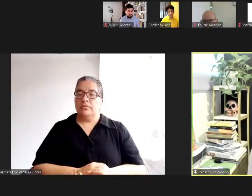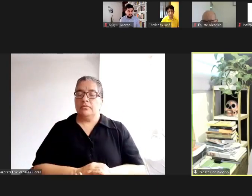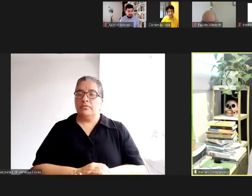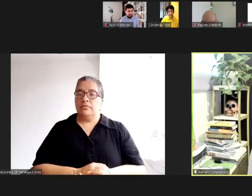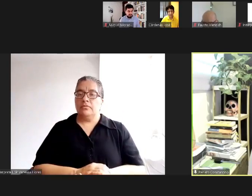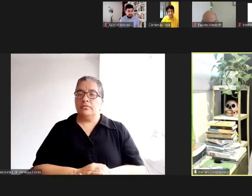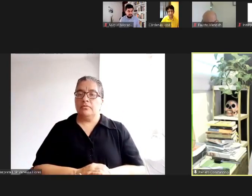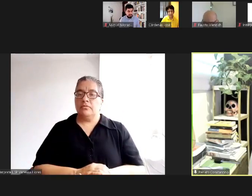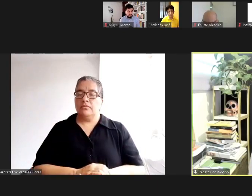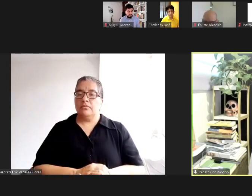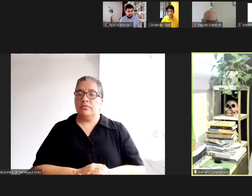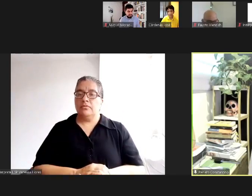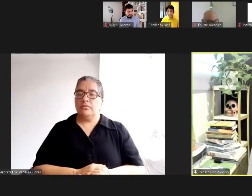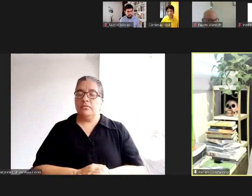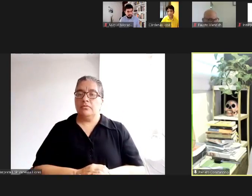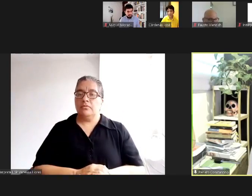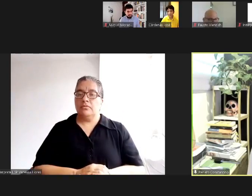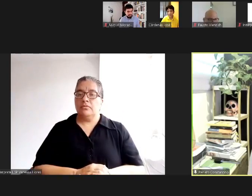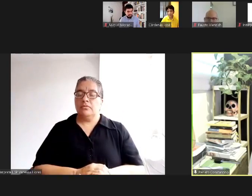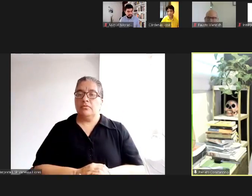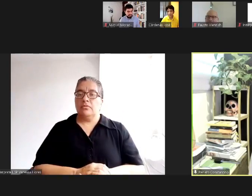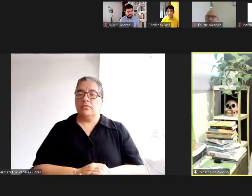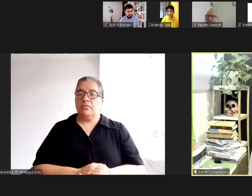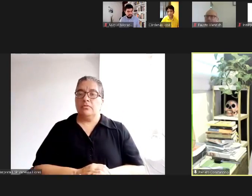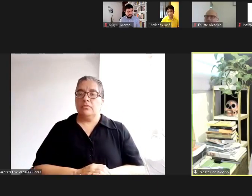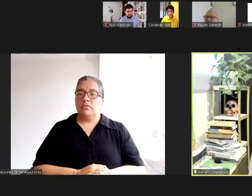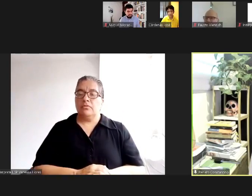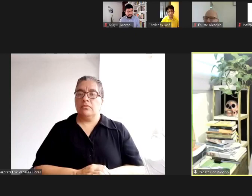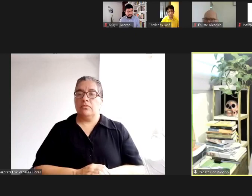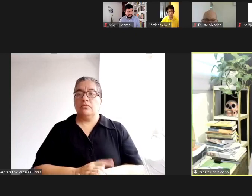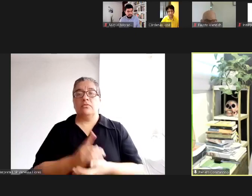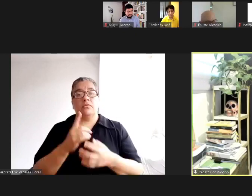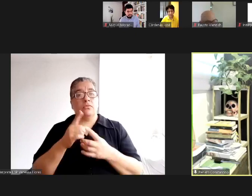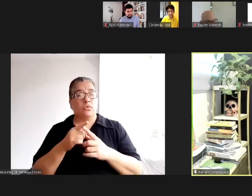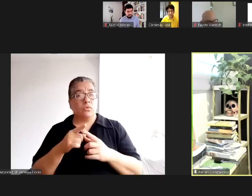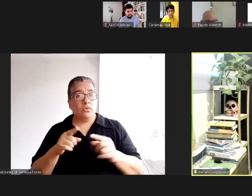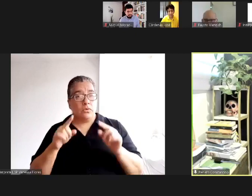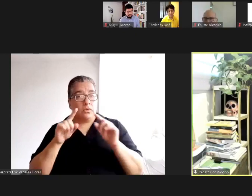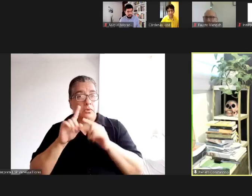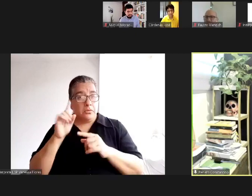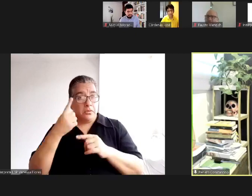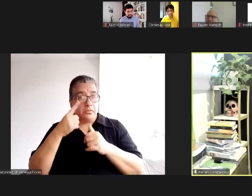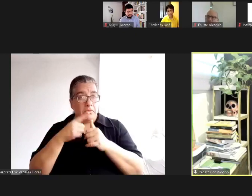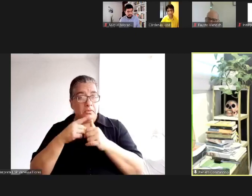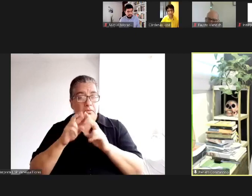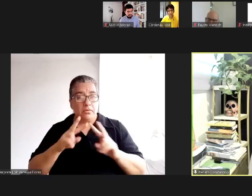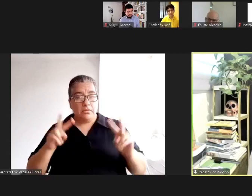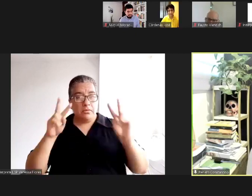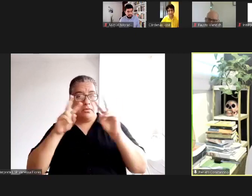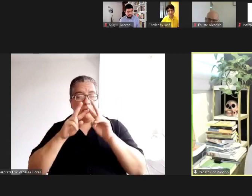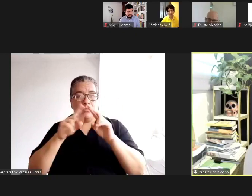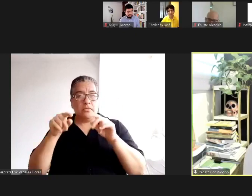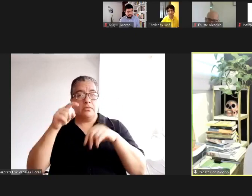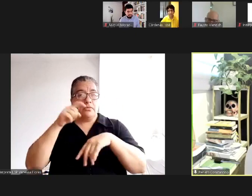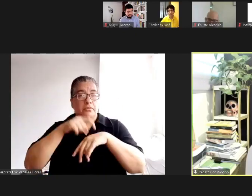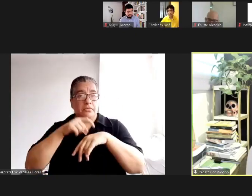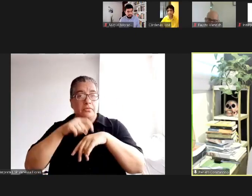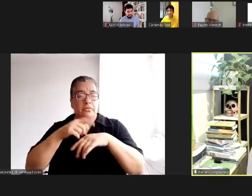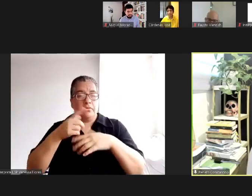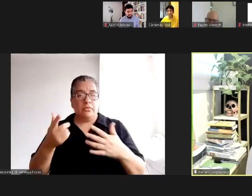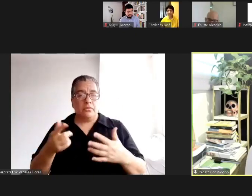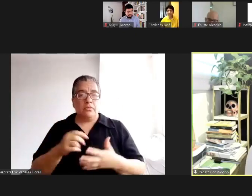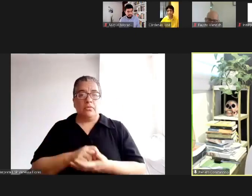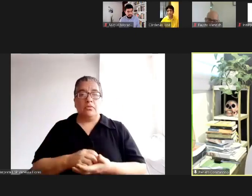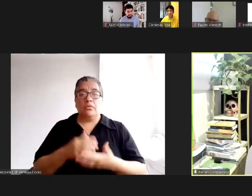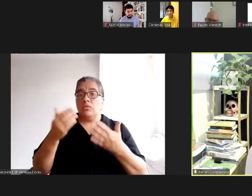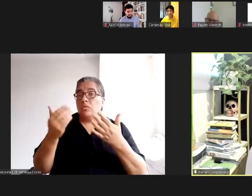pues primero valorar este espacio. Creo que, como tú has dicho, no es un espacio que surge ahora, sino que ya tiene varios años trabajando en